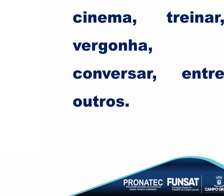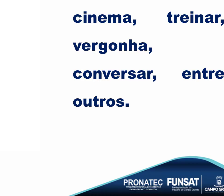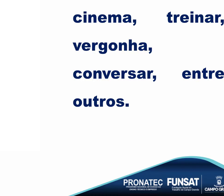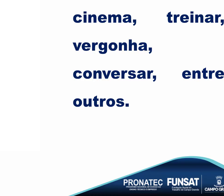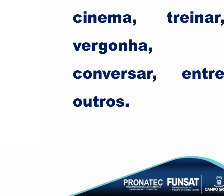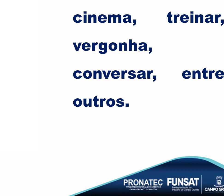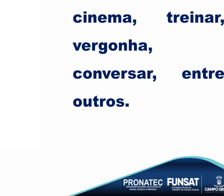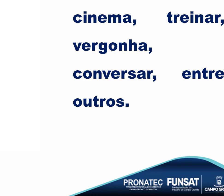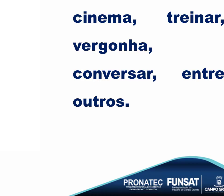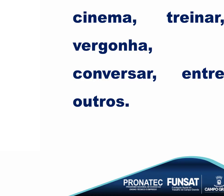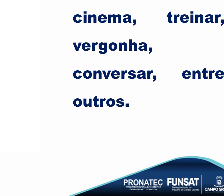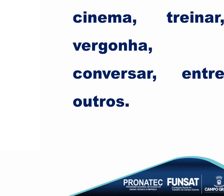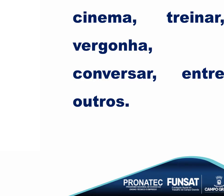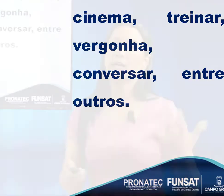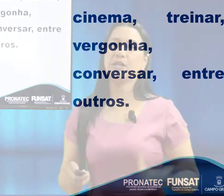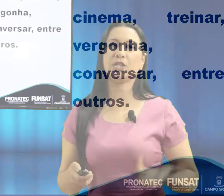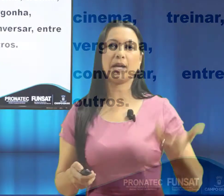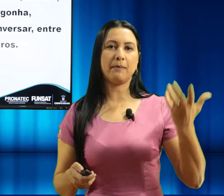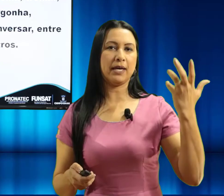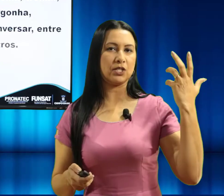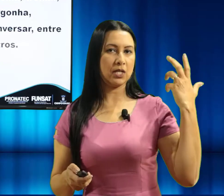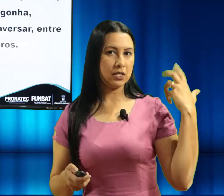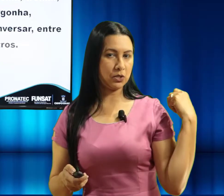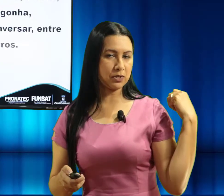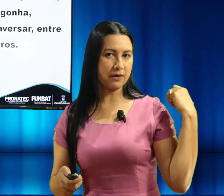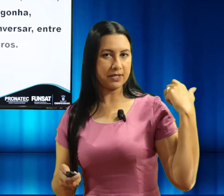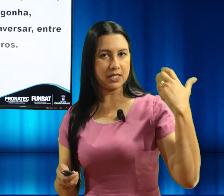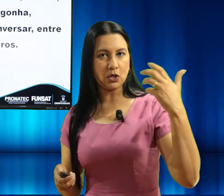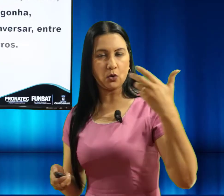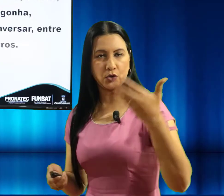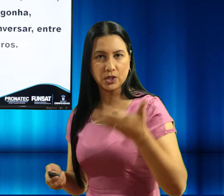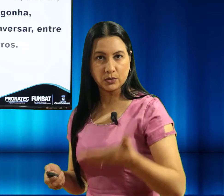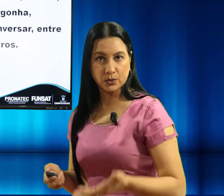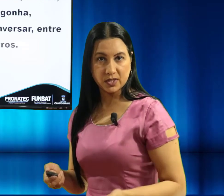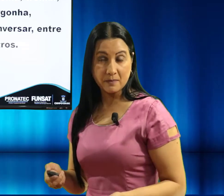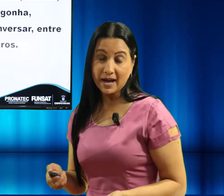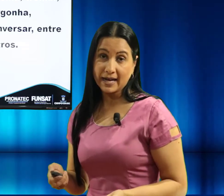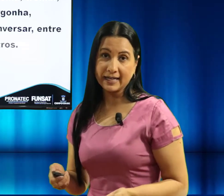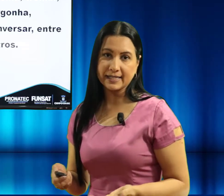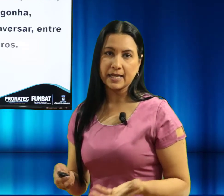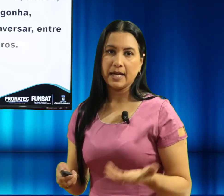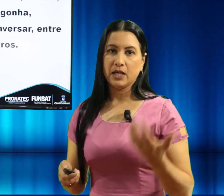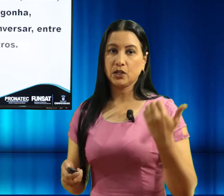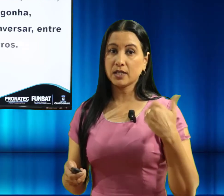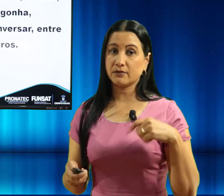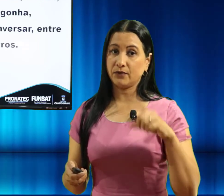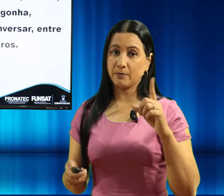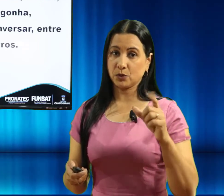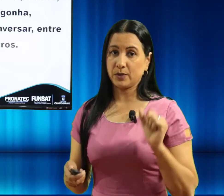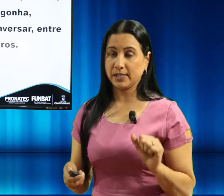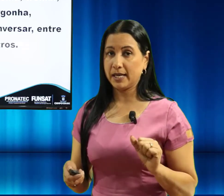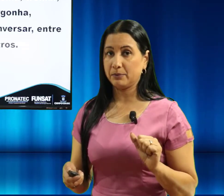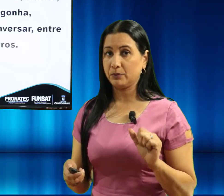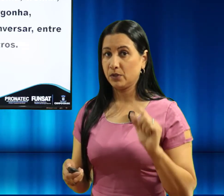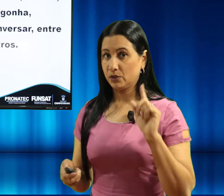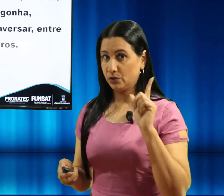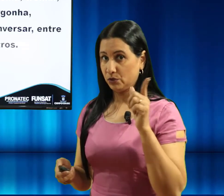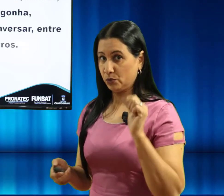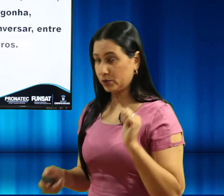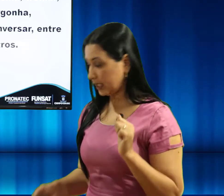são os seus usuários, antigamente se usava assim, hoje não se usa mais. Nós vemos o exemplo do